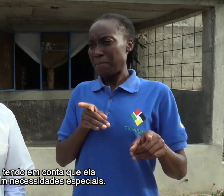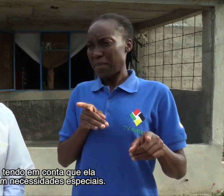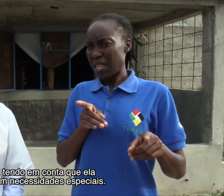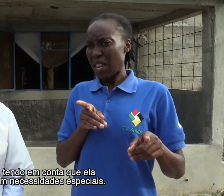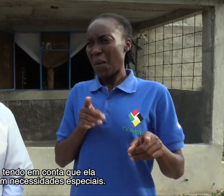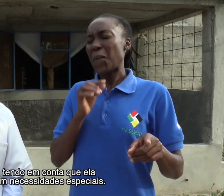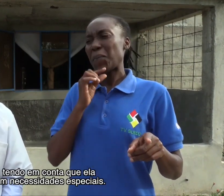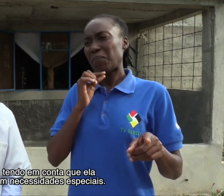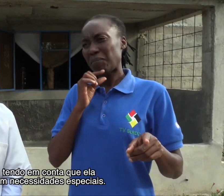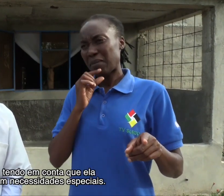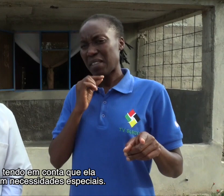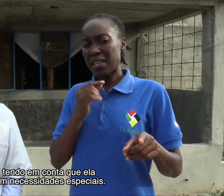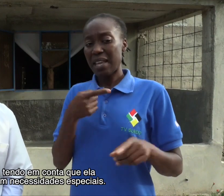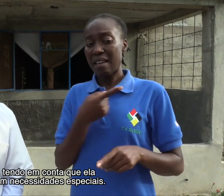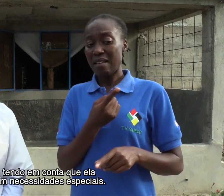com